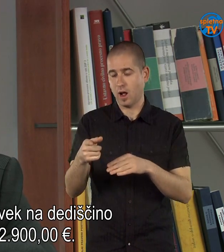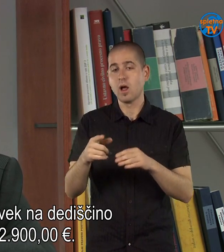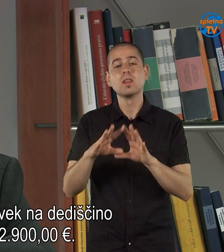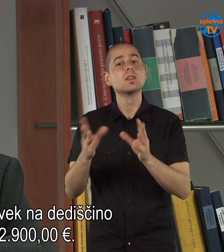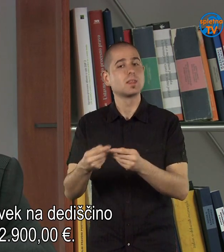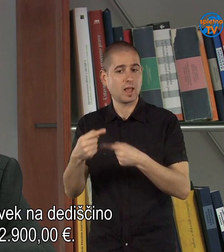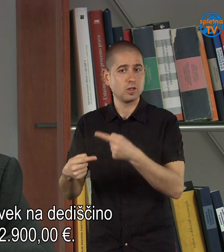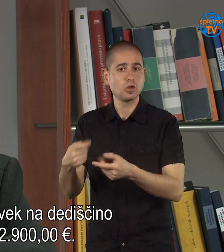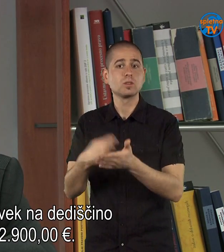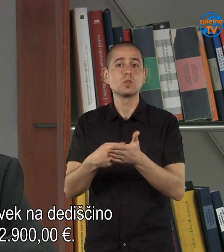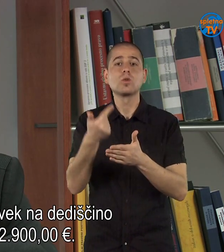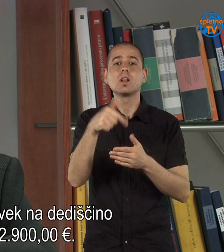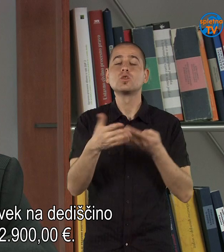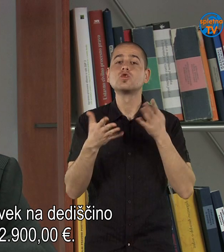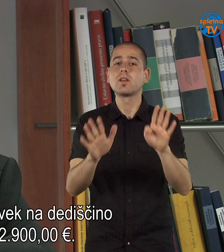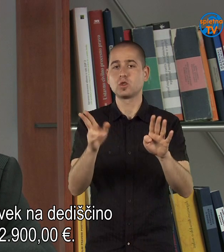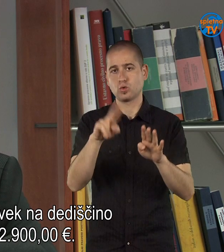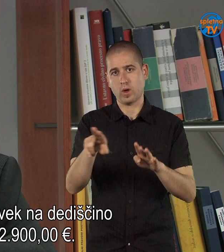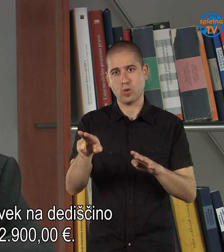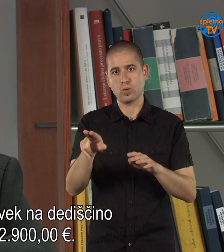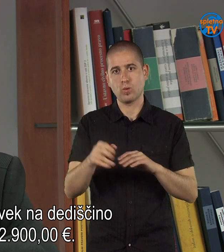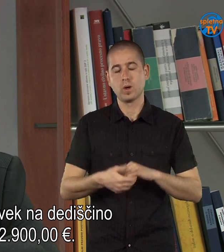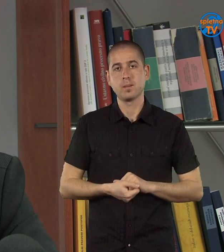dediščino znašal 2900 evrov.